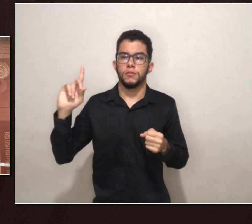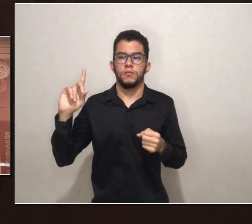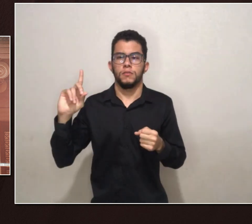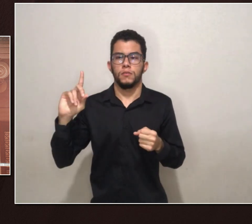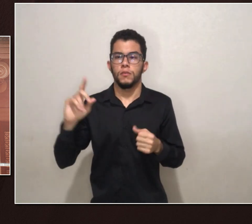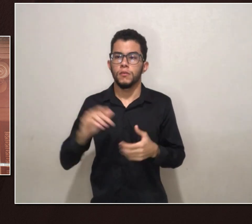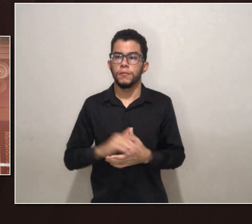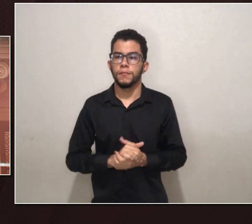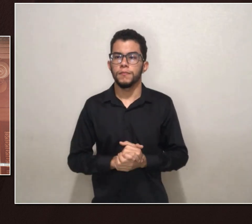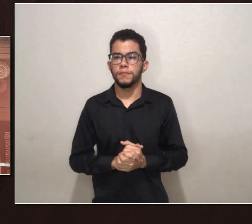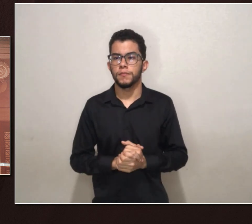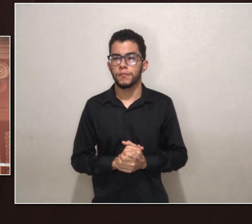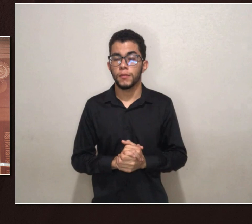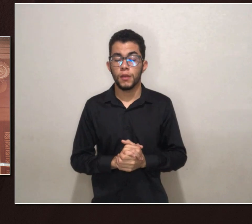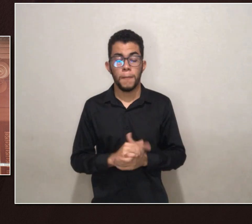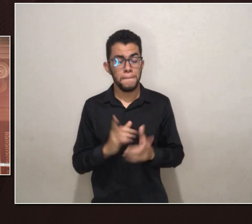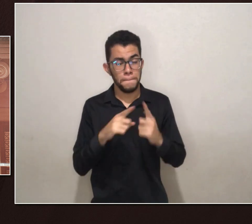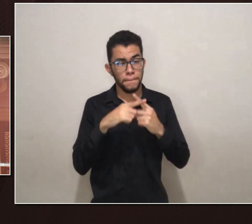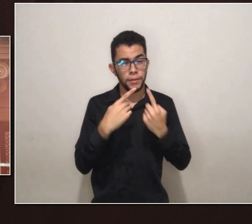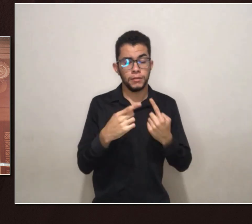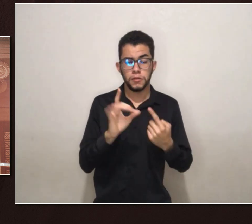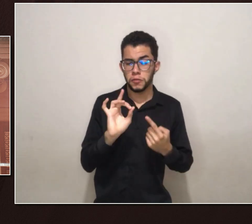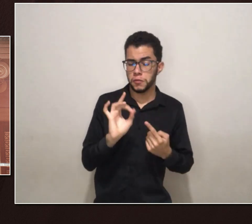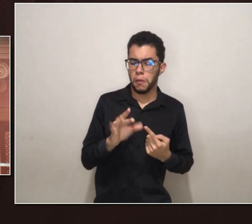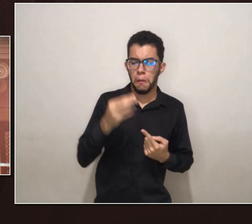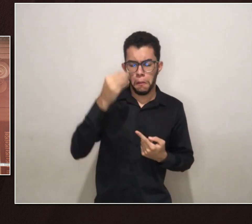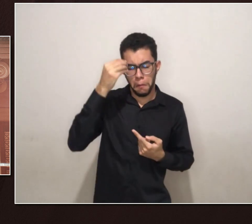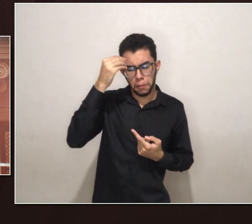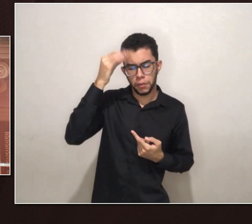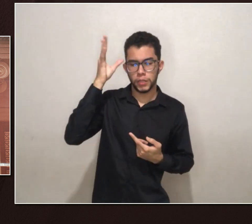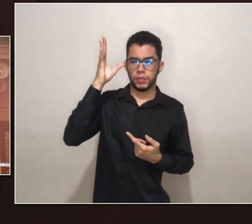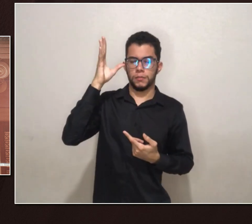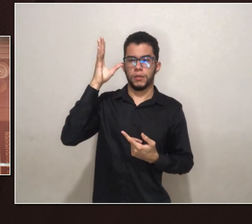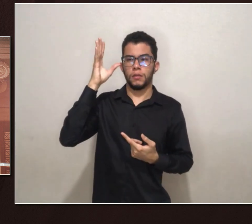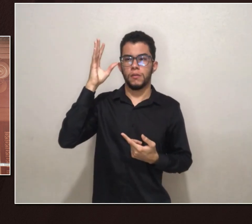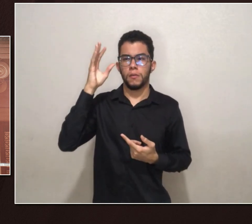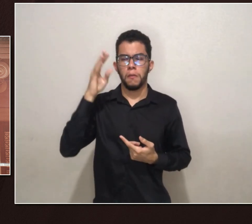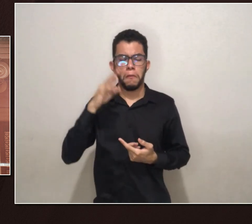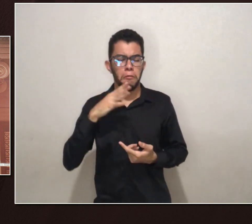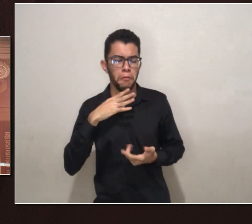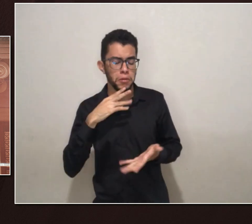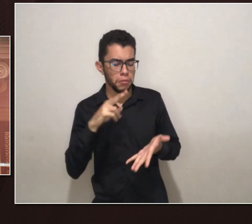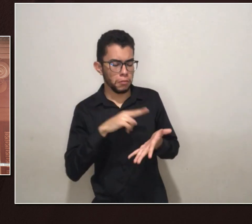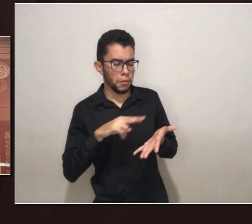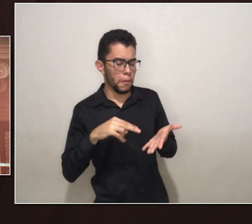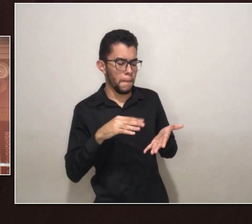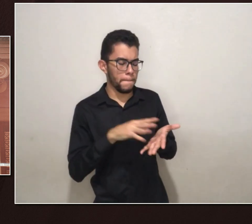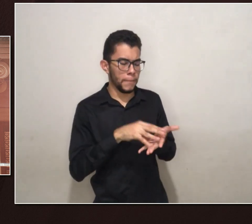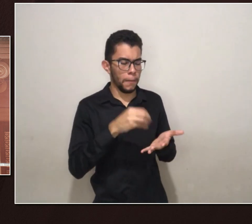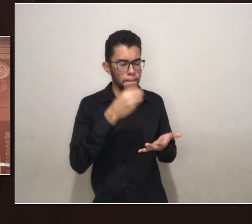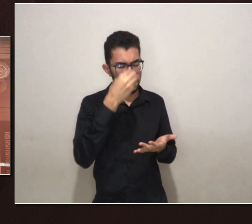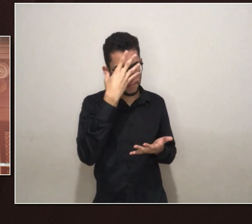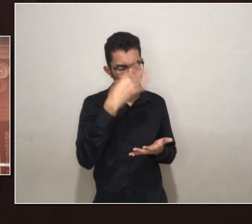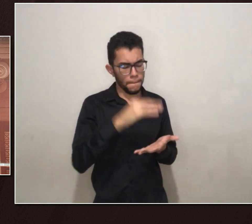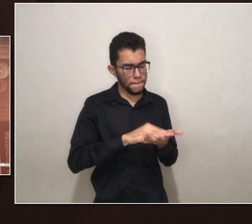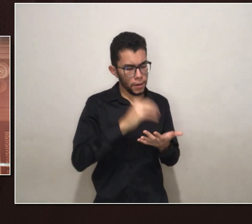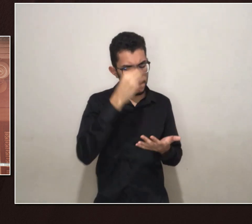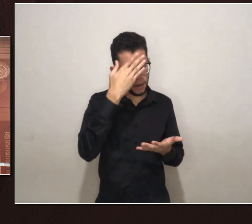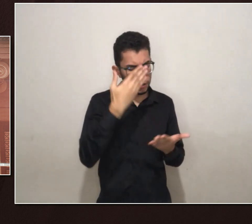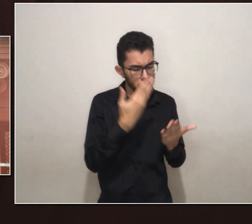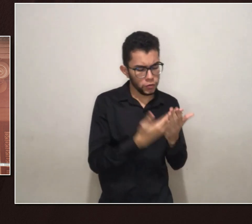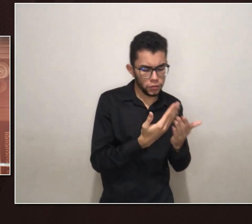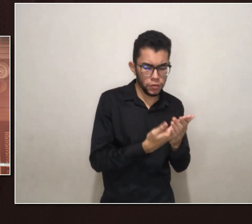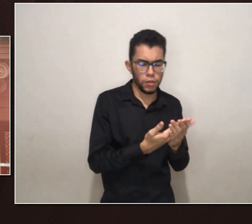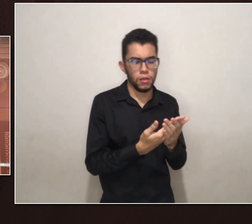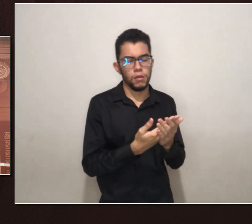verdade doutrinária. Porque a única verdade universal, né, no universo é